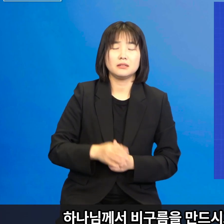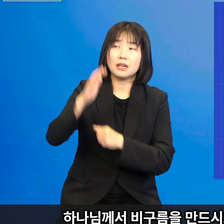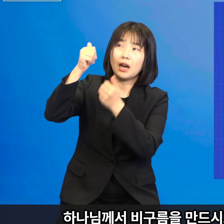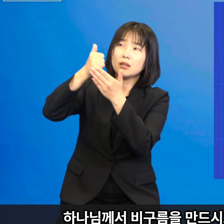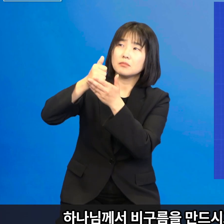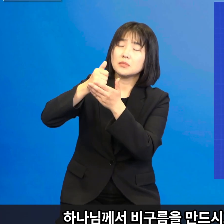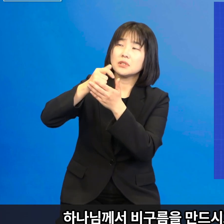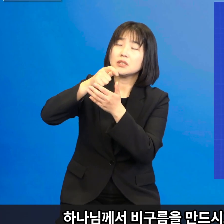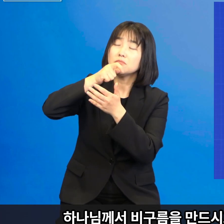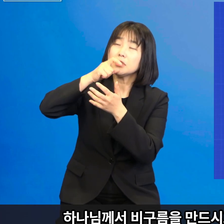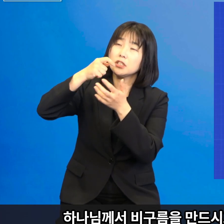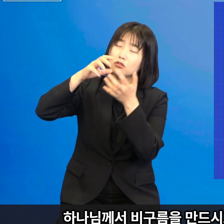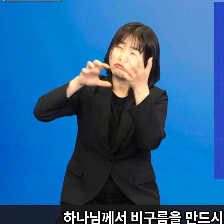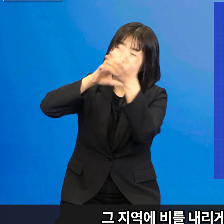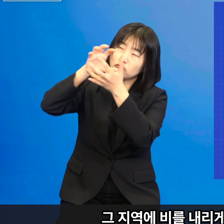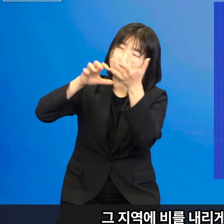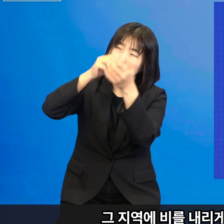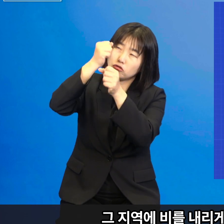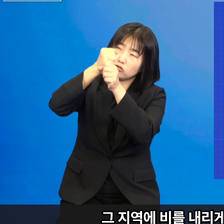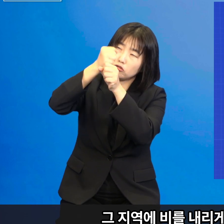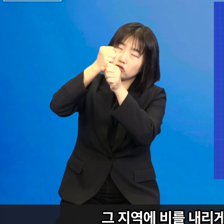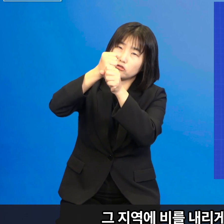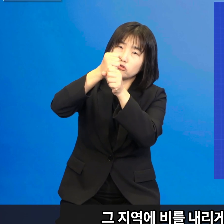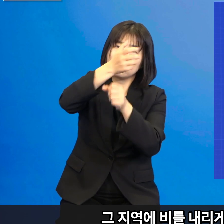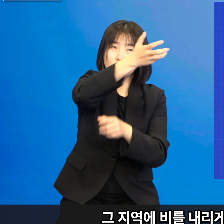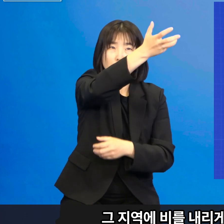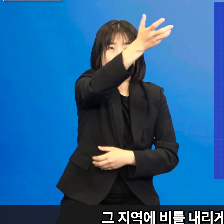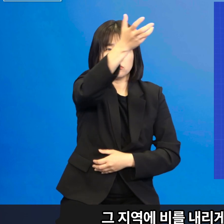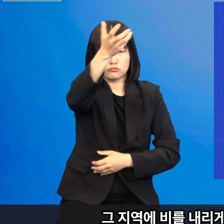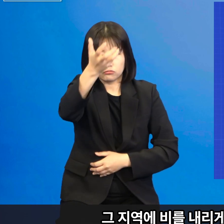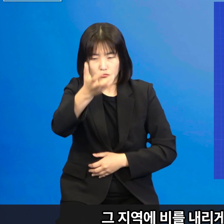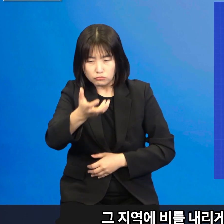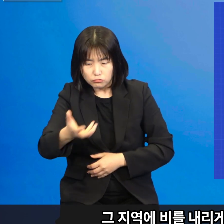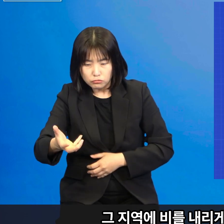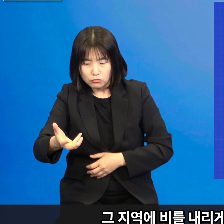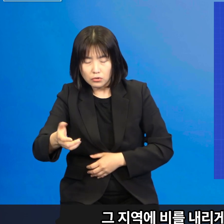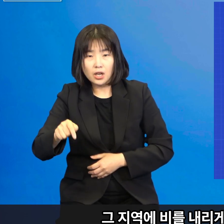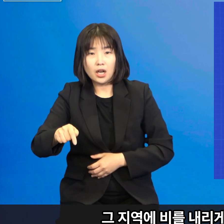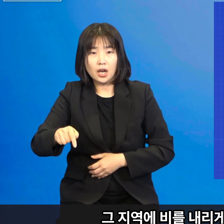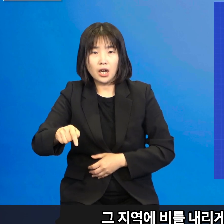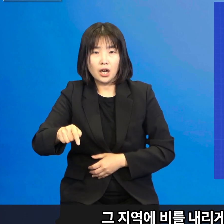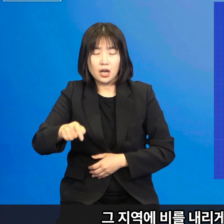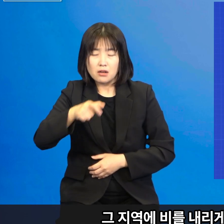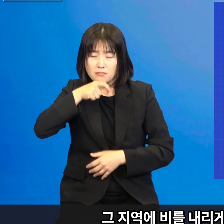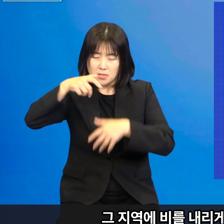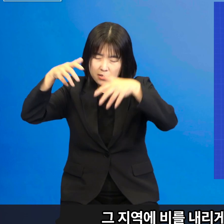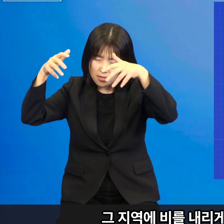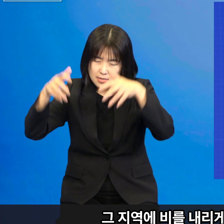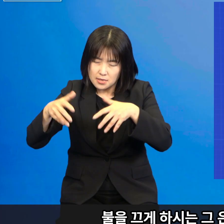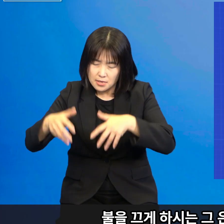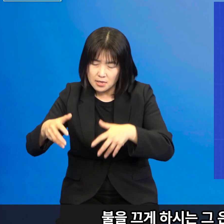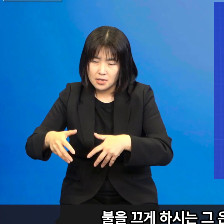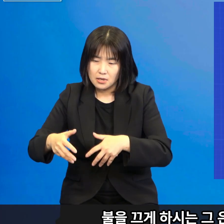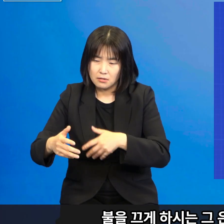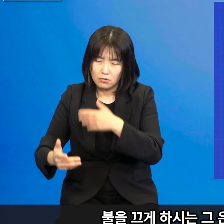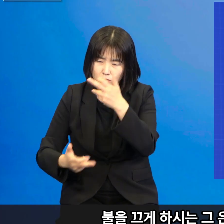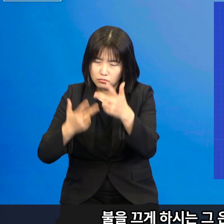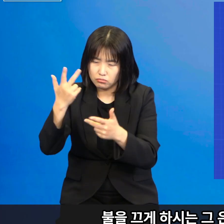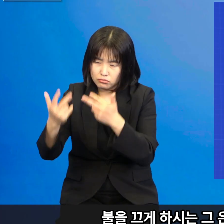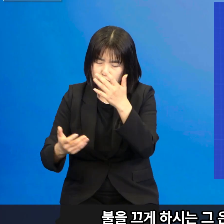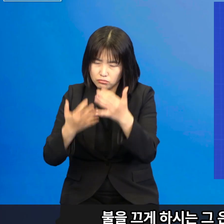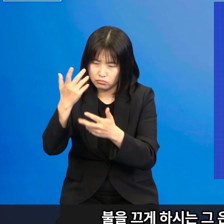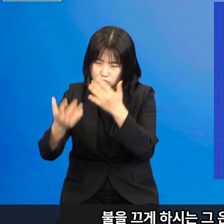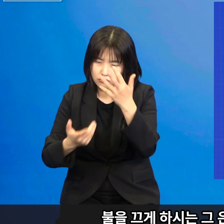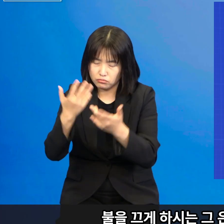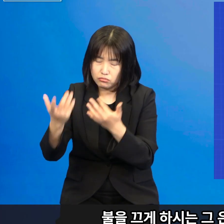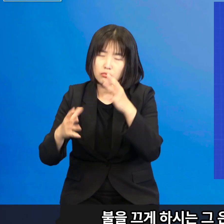만드시고 남쪽으로 남하시켜가지고 그 지역에 비를 내리게 하시고, 결국에는 완진 불을 끄게 하시는 그